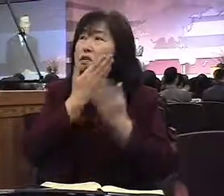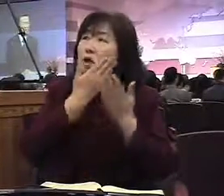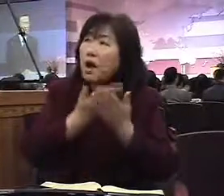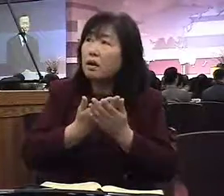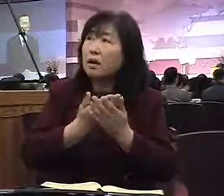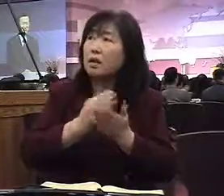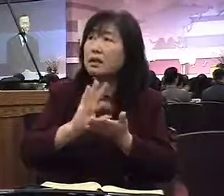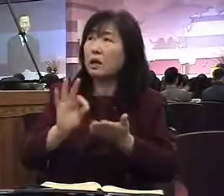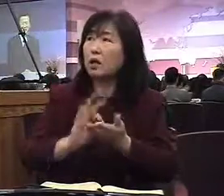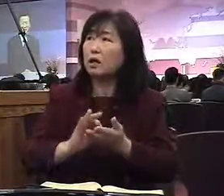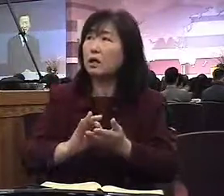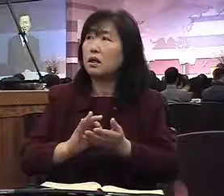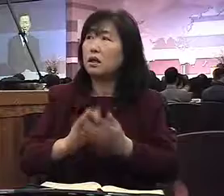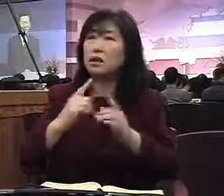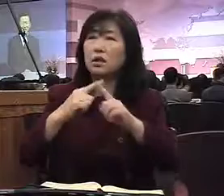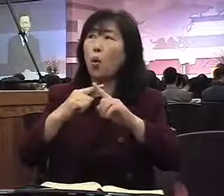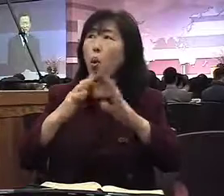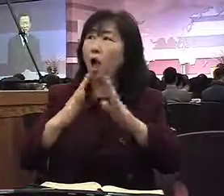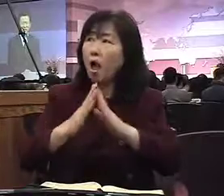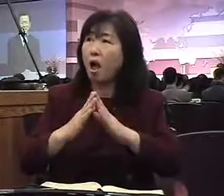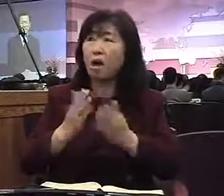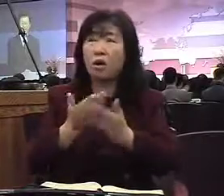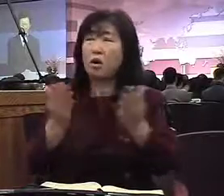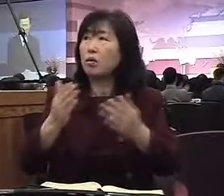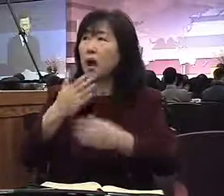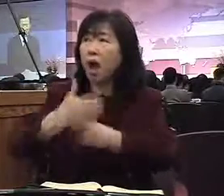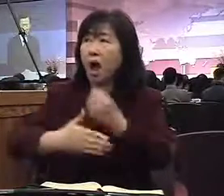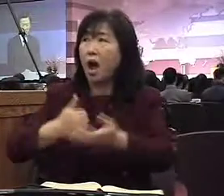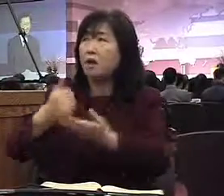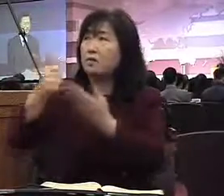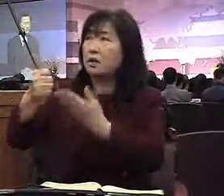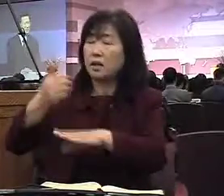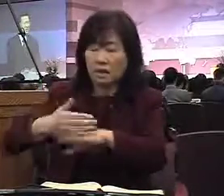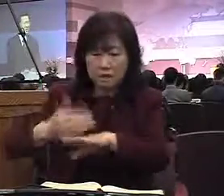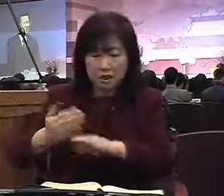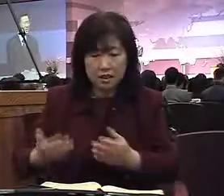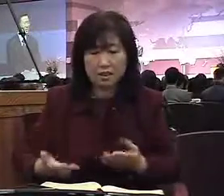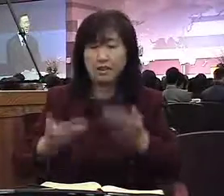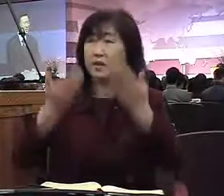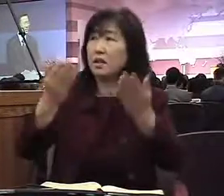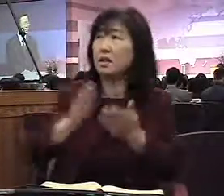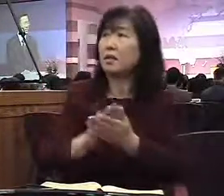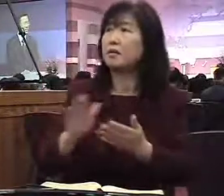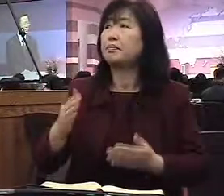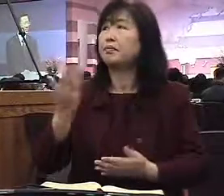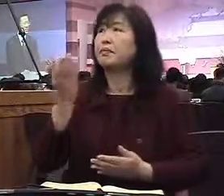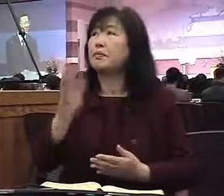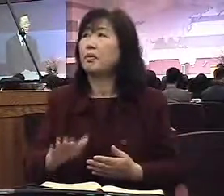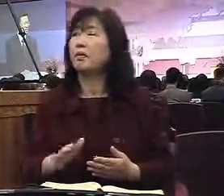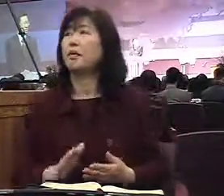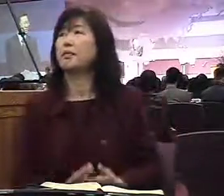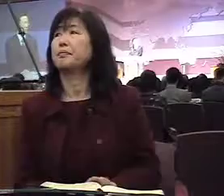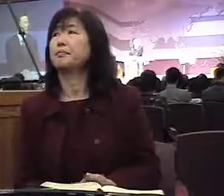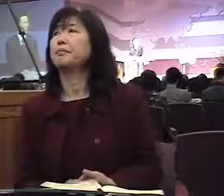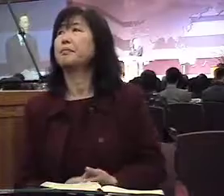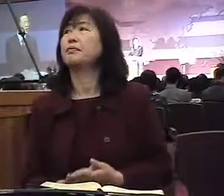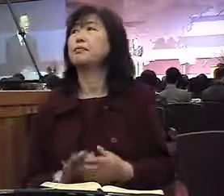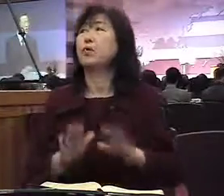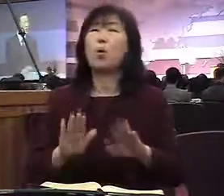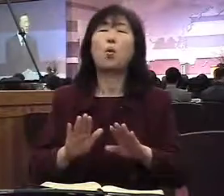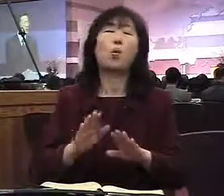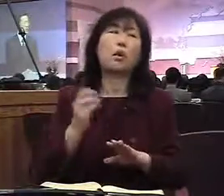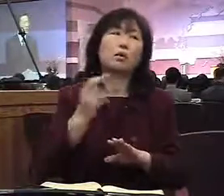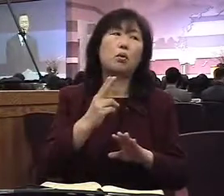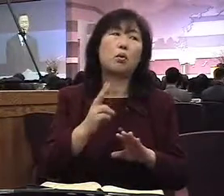사용하시는 여러분과 또 남간 사랑의 교회에서 하나님께 감사를 드립니다. 그런데 올해가